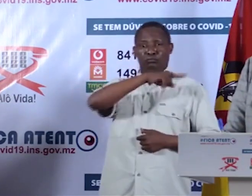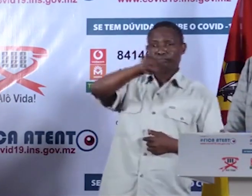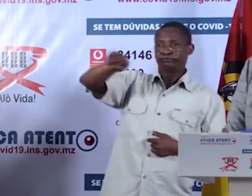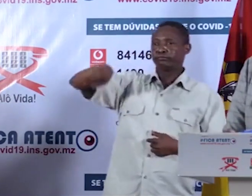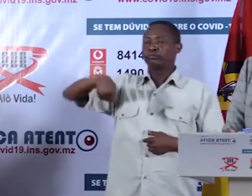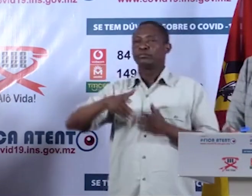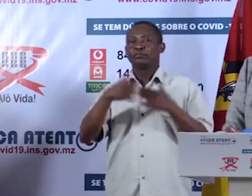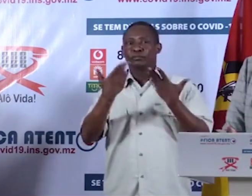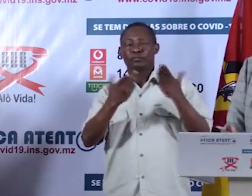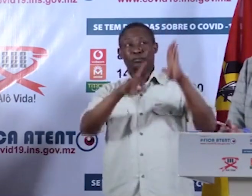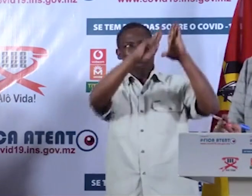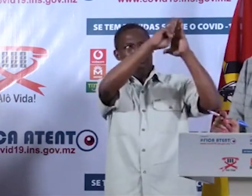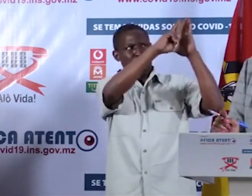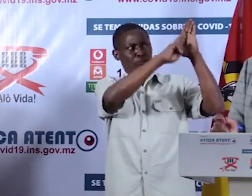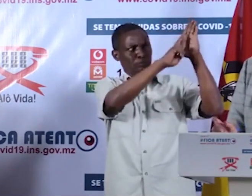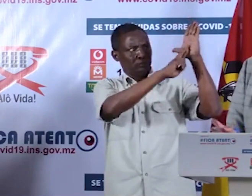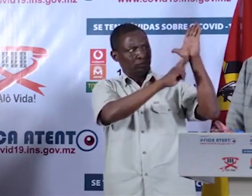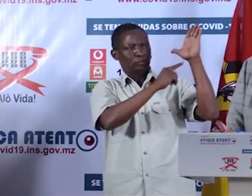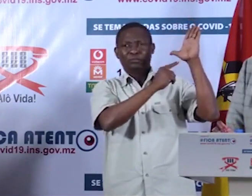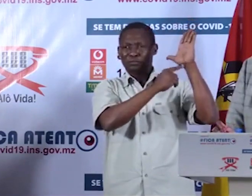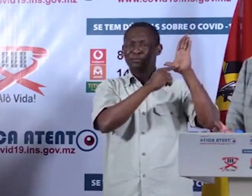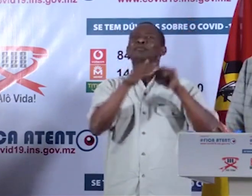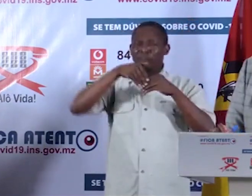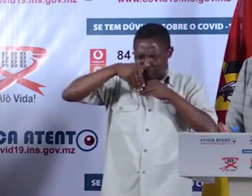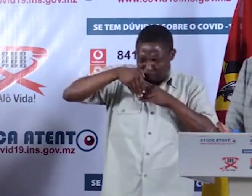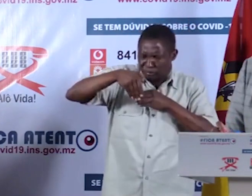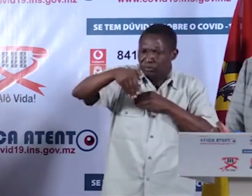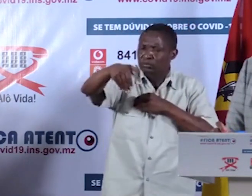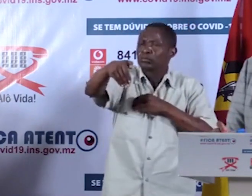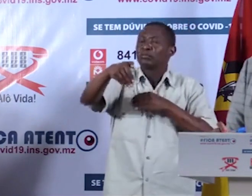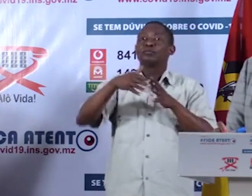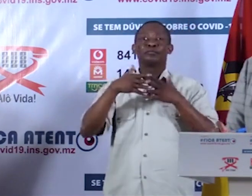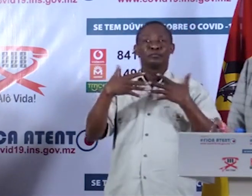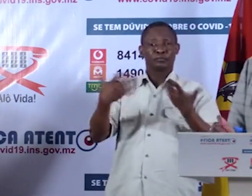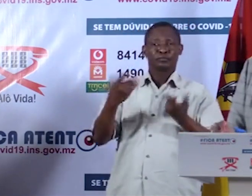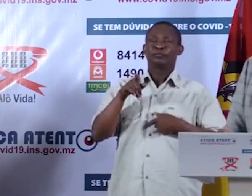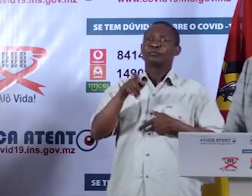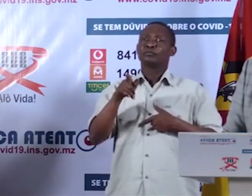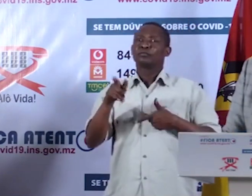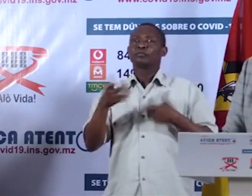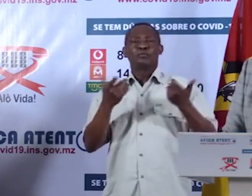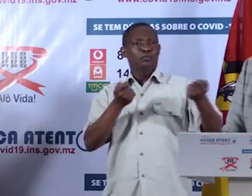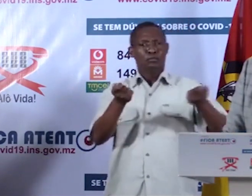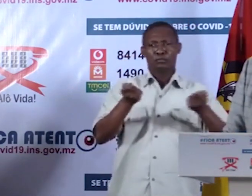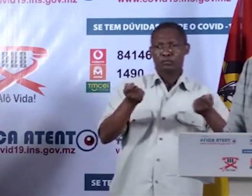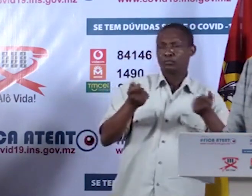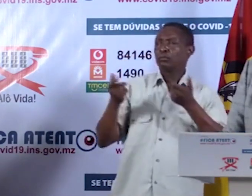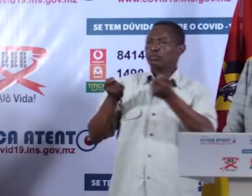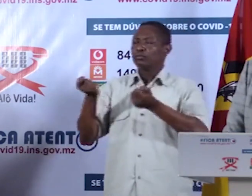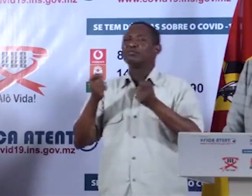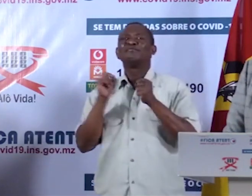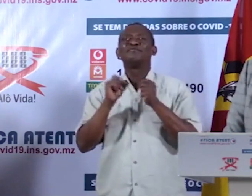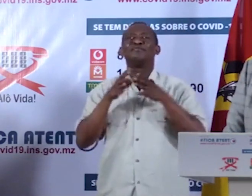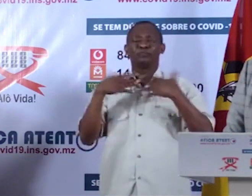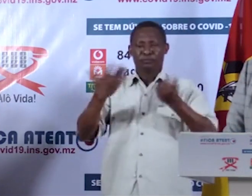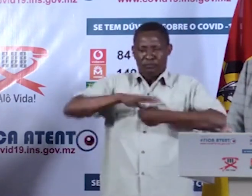do Decreto 26/2020, que estabelece as medidas de execução administrativa para a prevenção e contenção